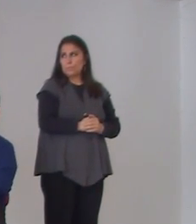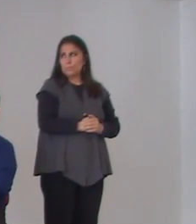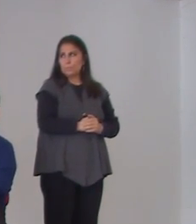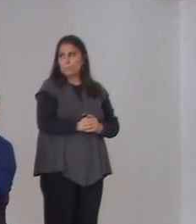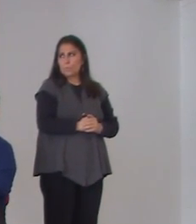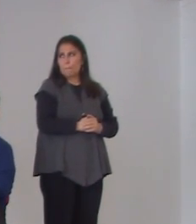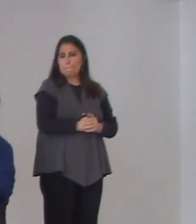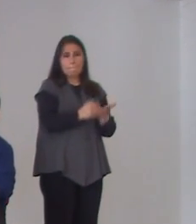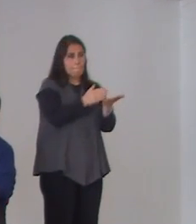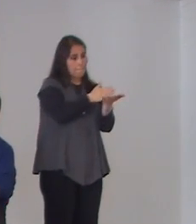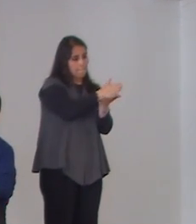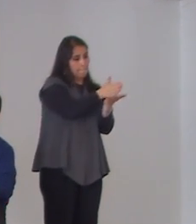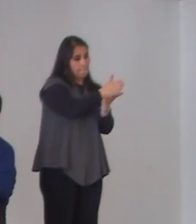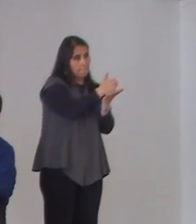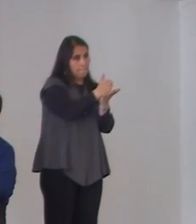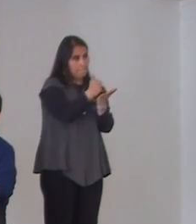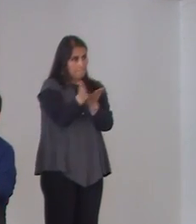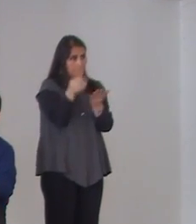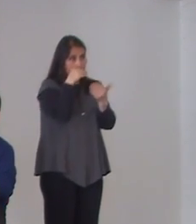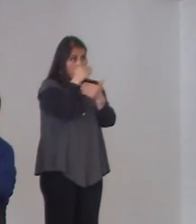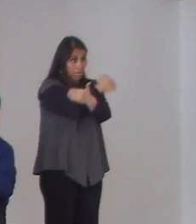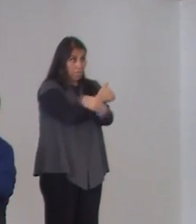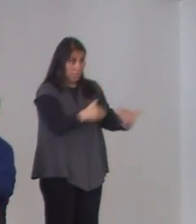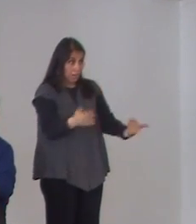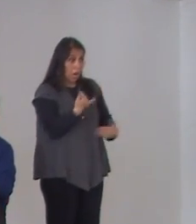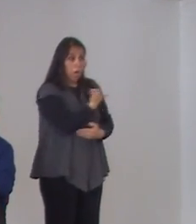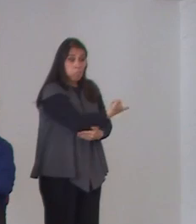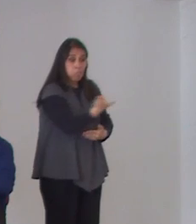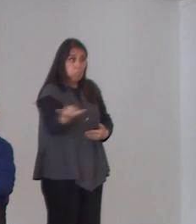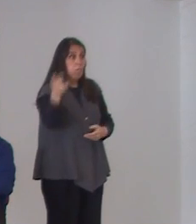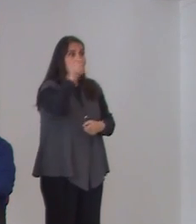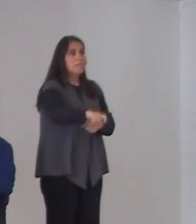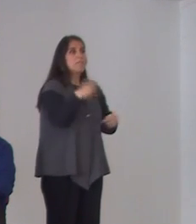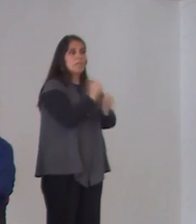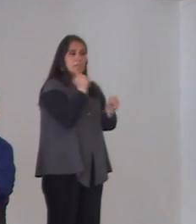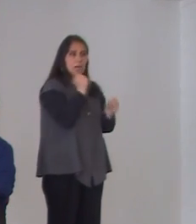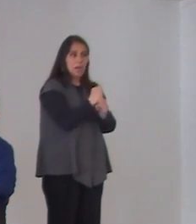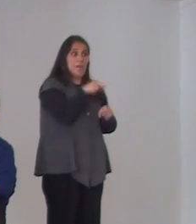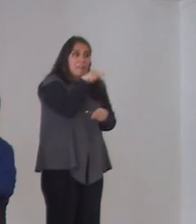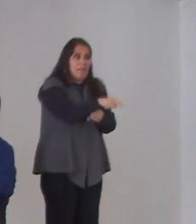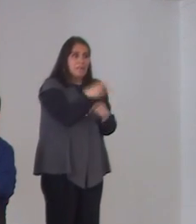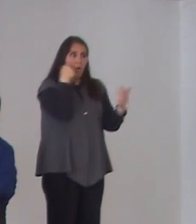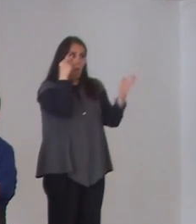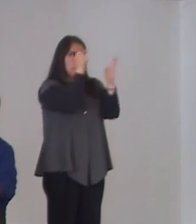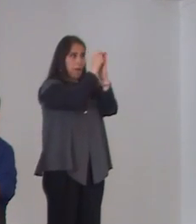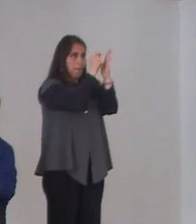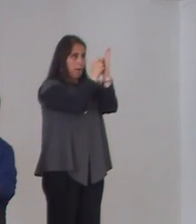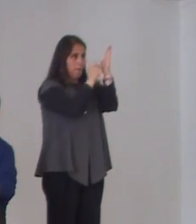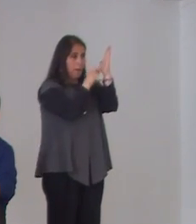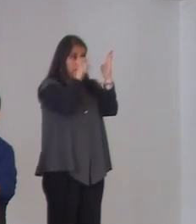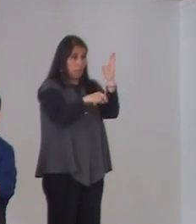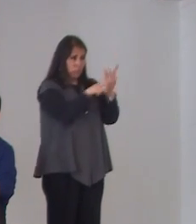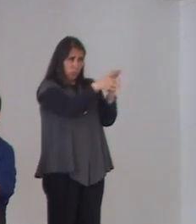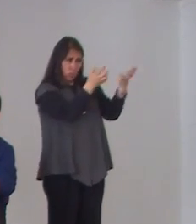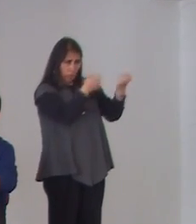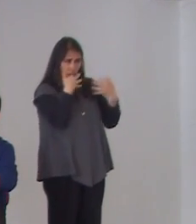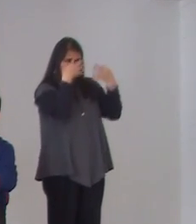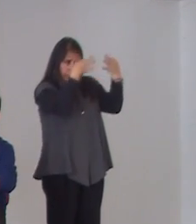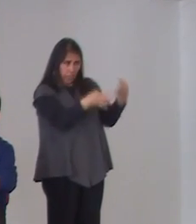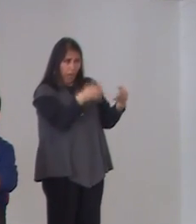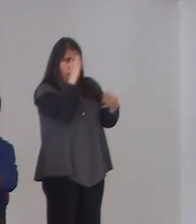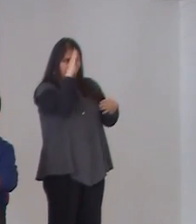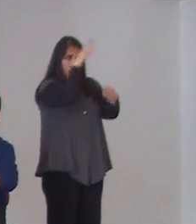en las carreras de educación infantil se deba trabajar mucho eso. ¿Eso es lo que realmente tú quieres? ¿Tú quieres